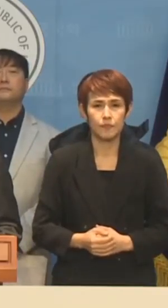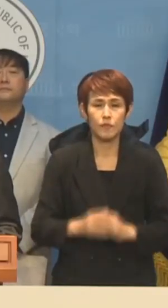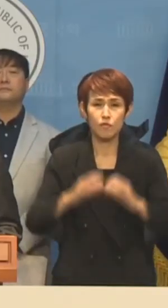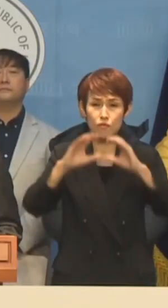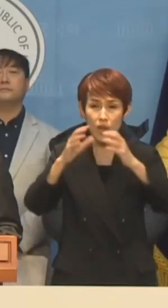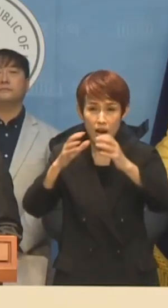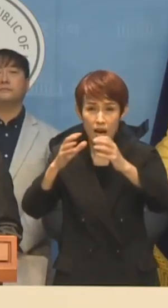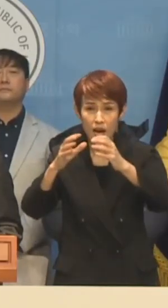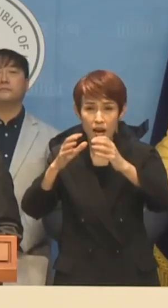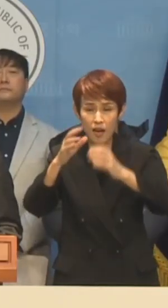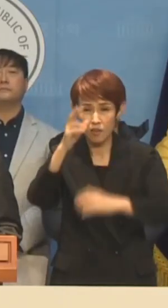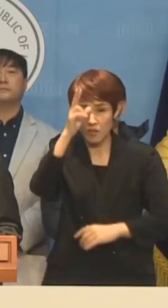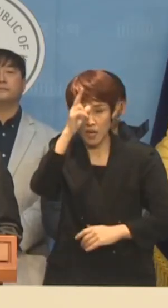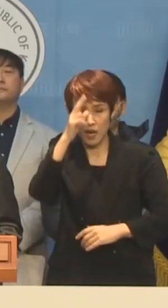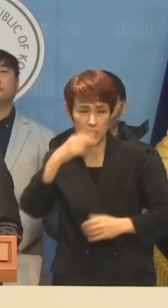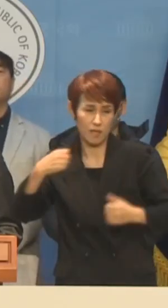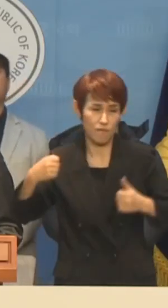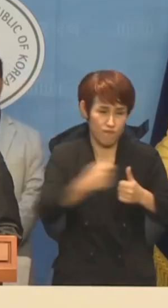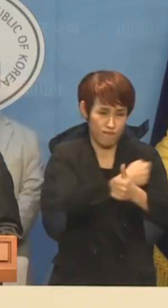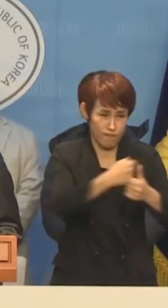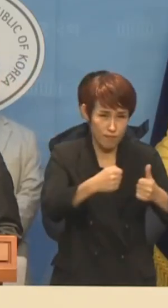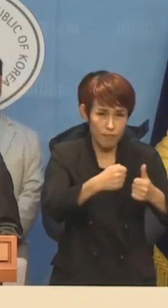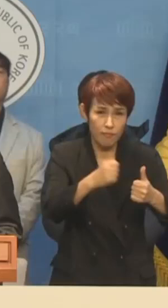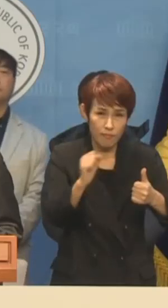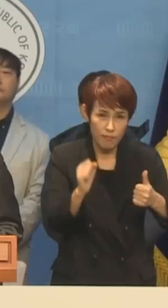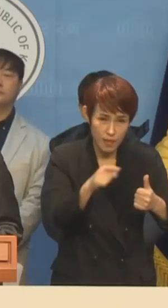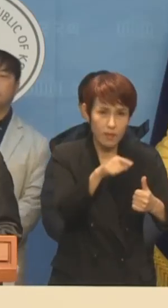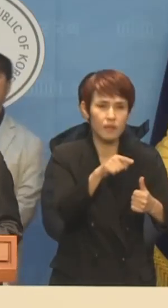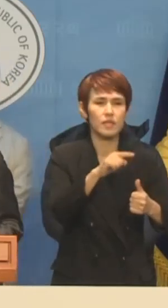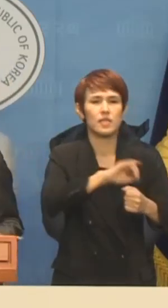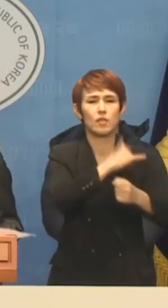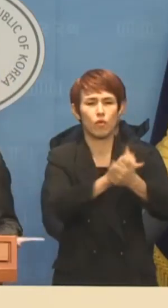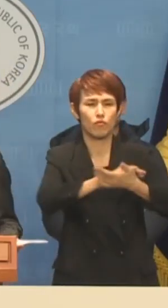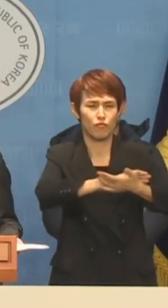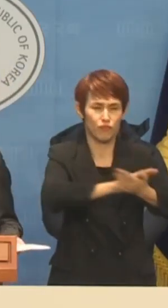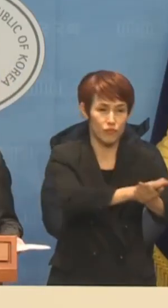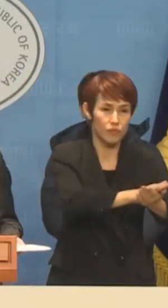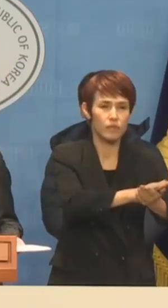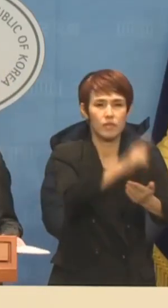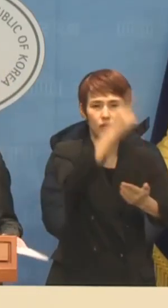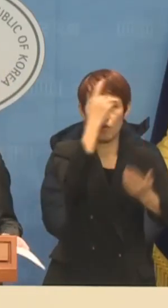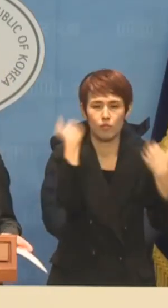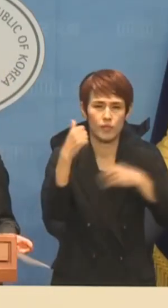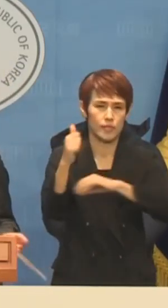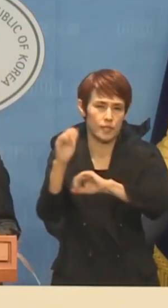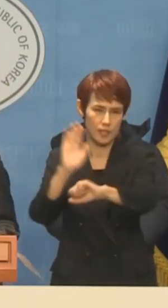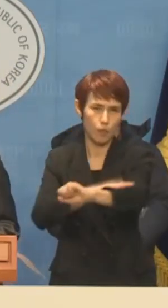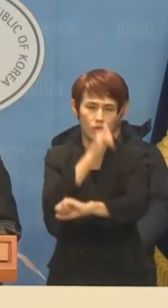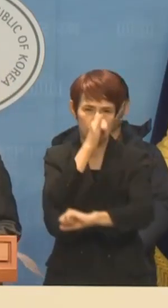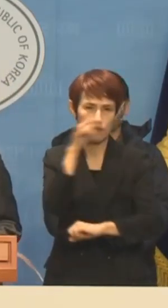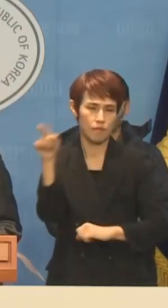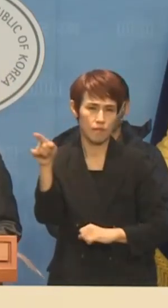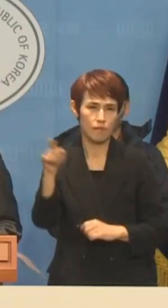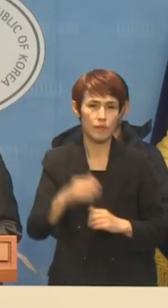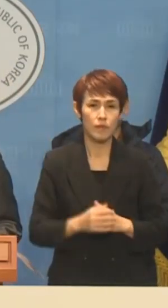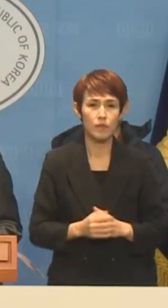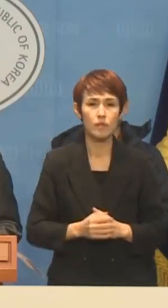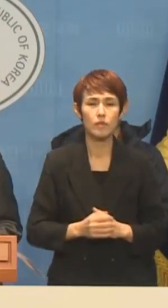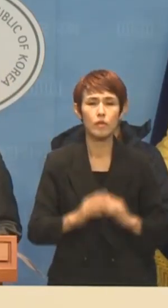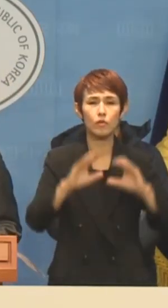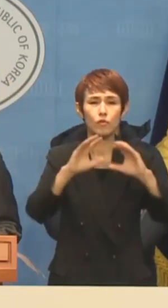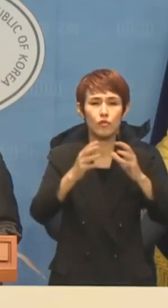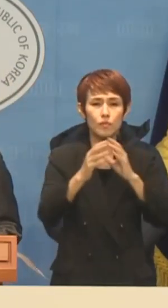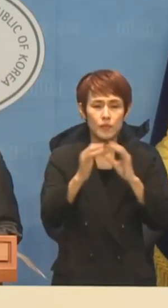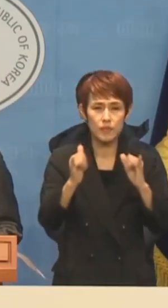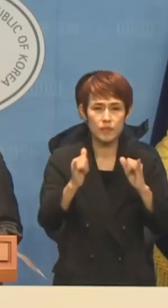국가폭력에 의해 자행된 인권유린의 사건의 책임을 묻고 대한민국의 주인인 주권자의